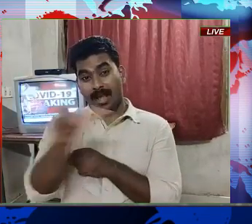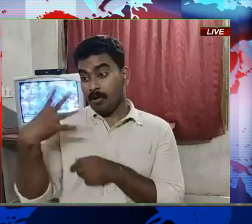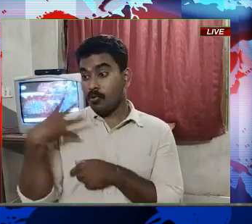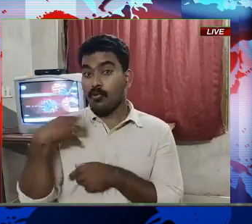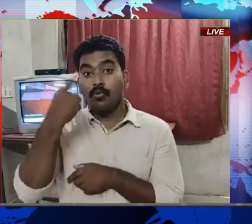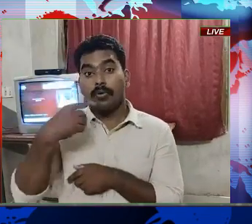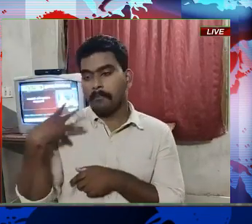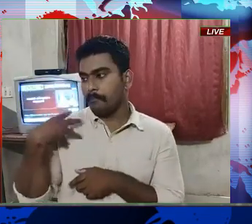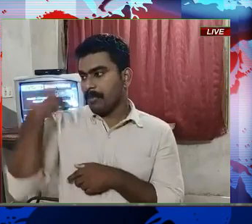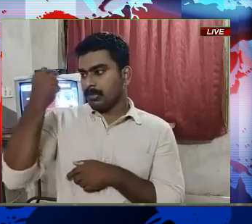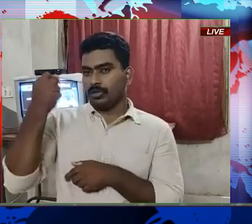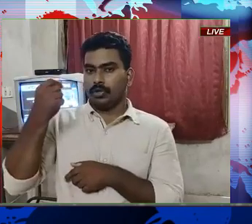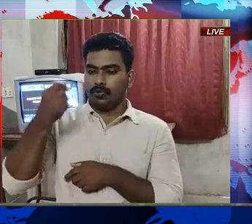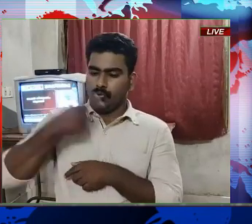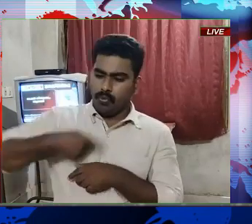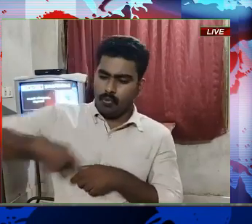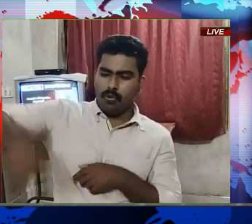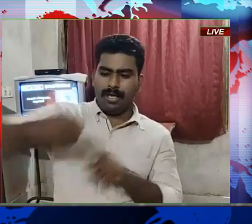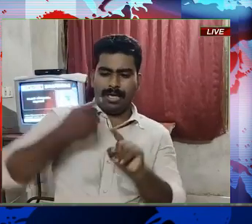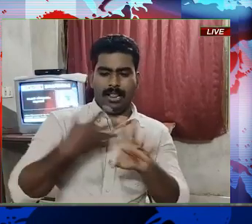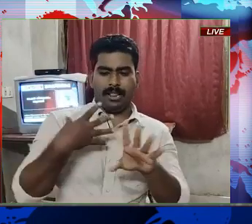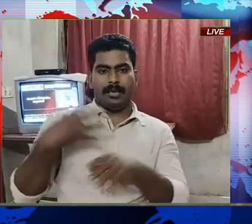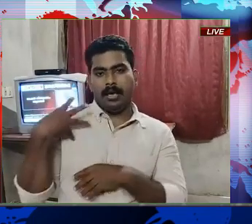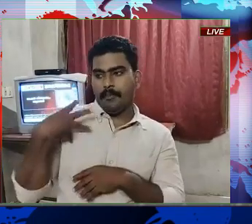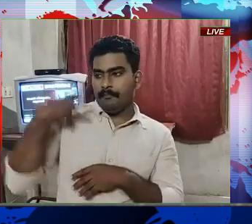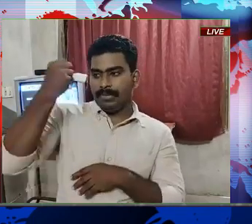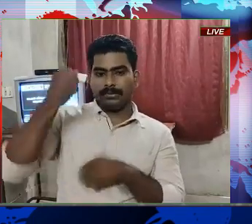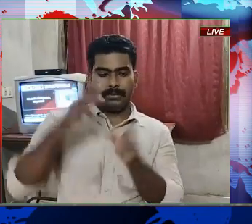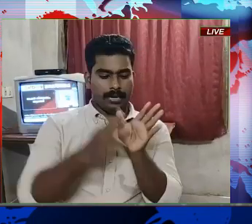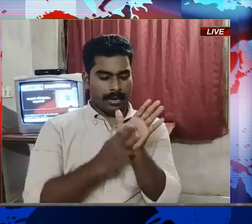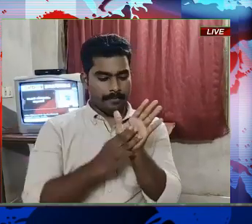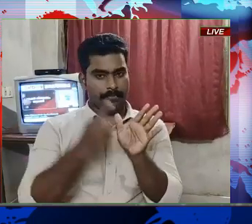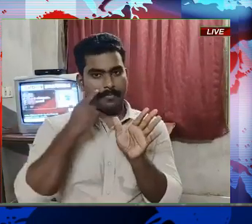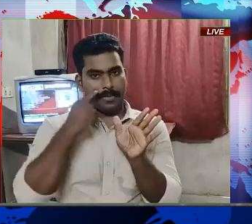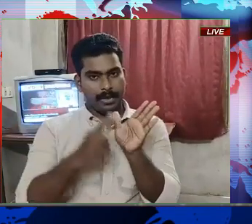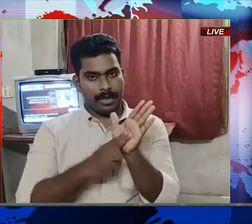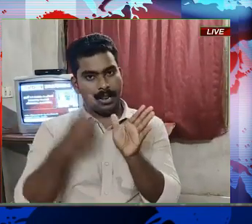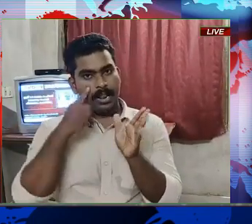സോഷ്യൽ മീഡിയ ആക്രമണമുണ്ടായതായി പരാതി ലഭിച്ചിട്ടുണ്ട്.